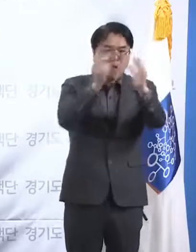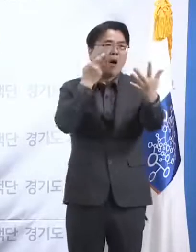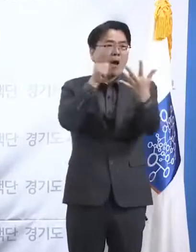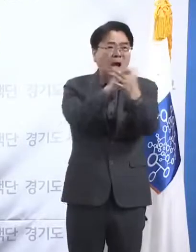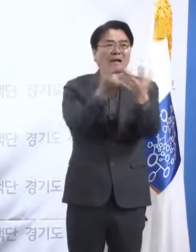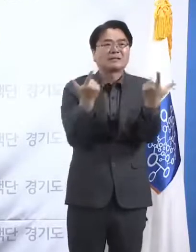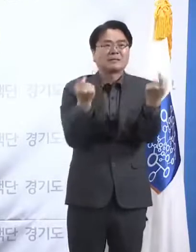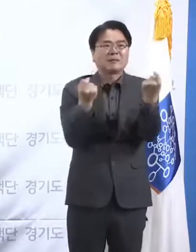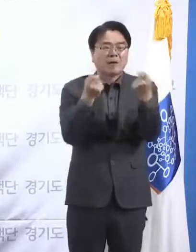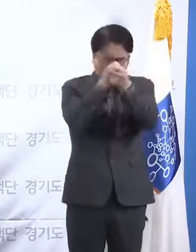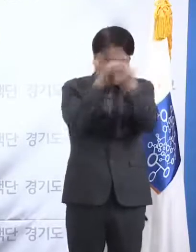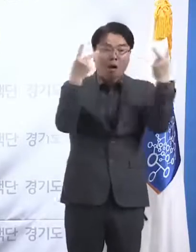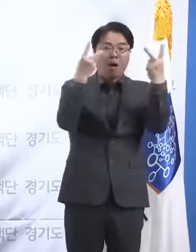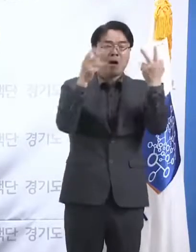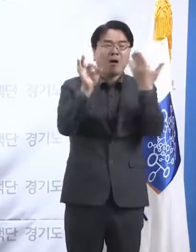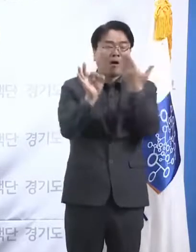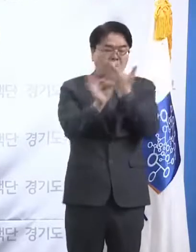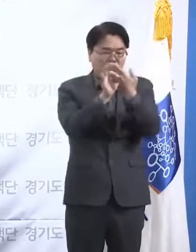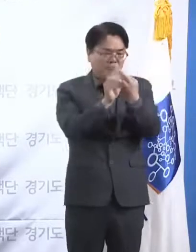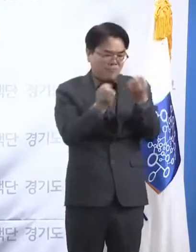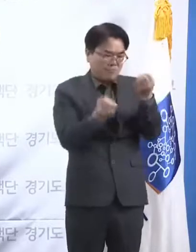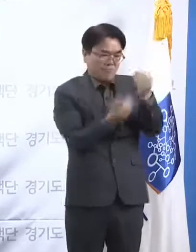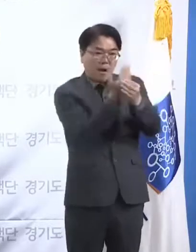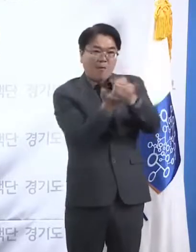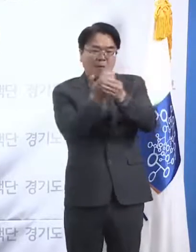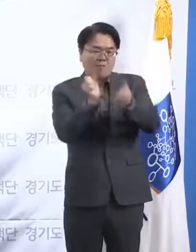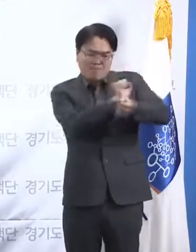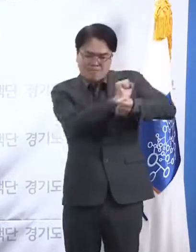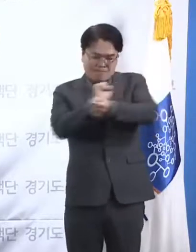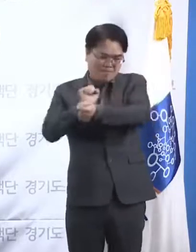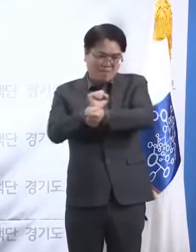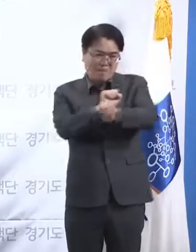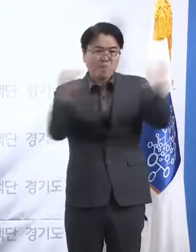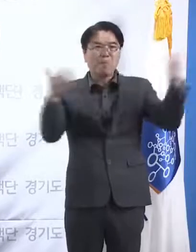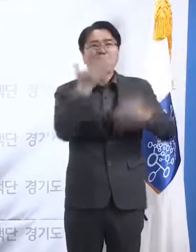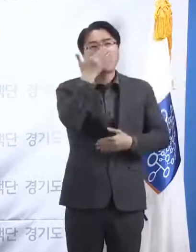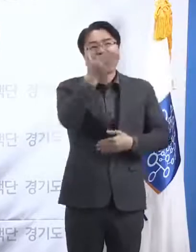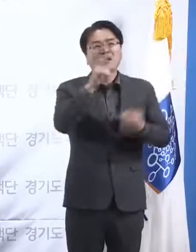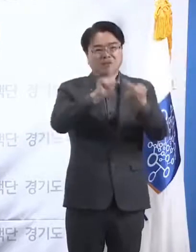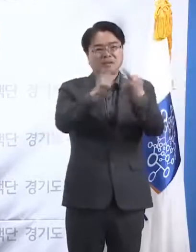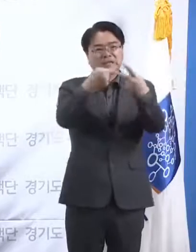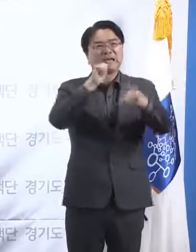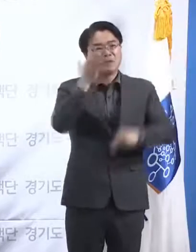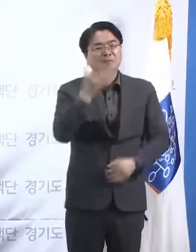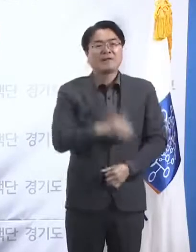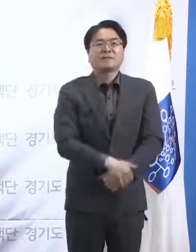방심하면 언제 어디서든 대규모 감염이 현실화될 수 있습니다.